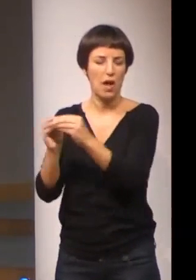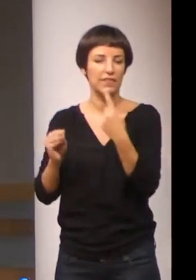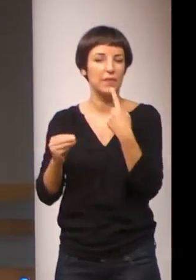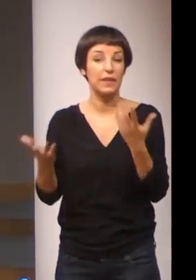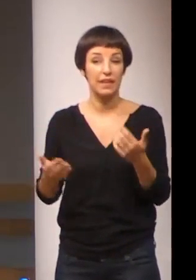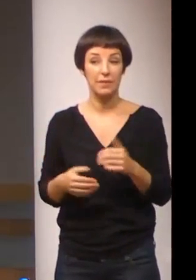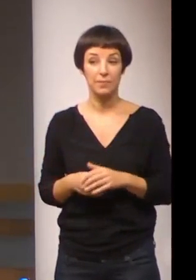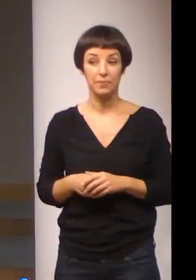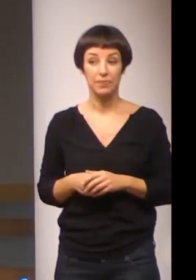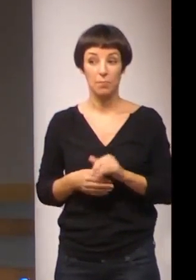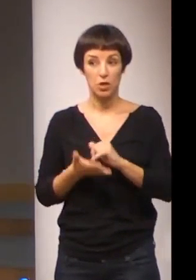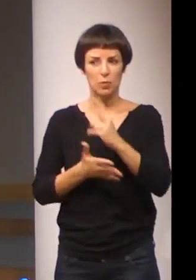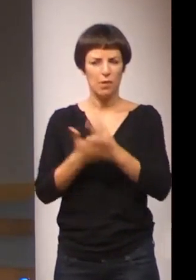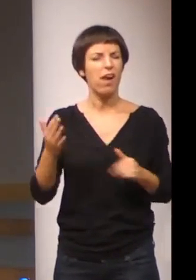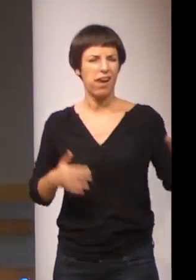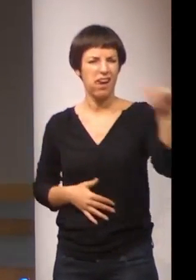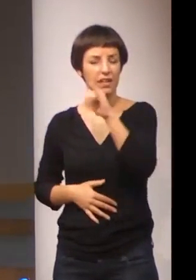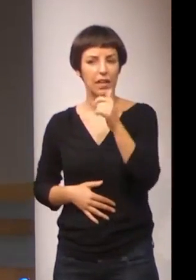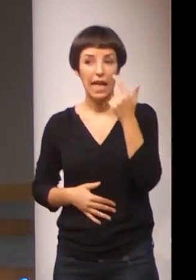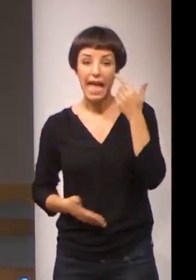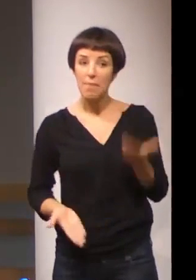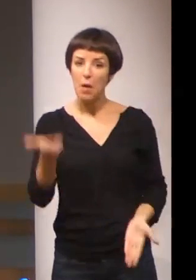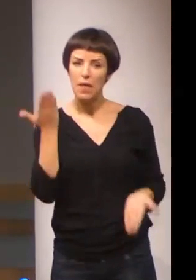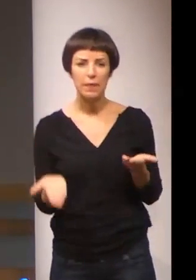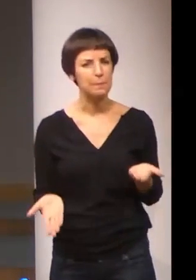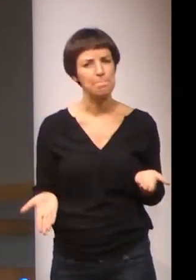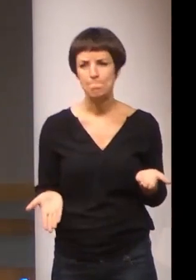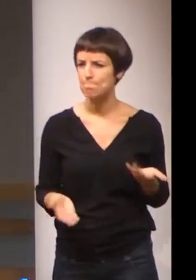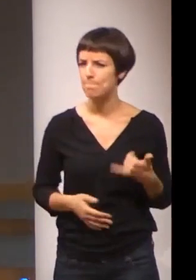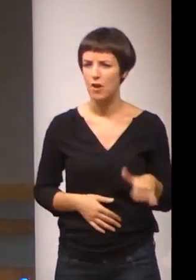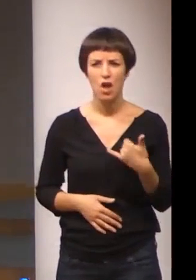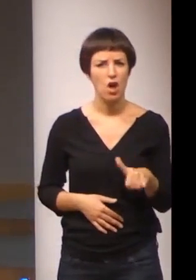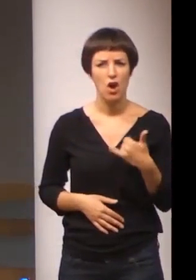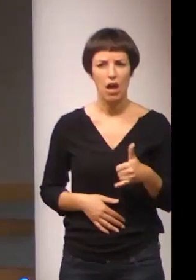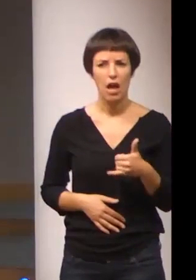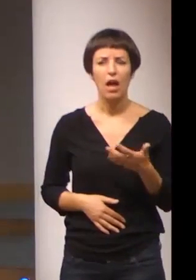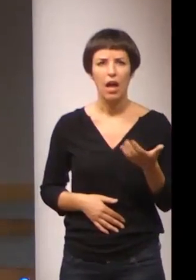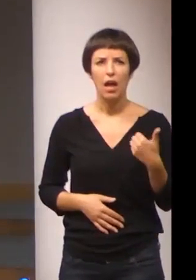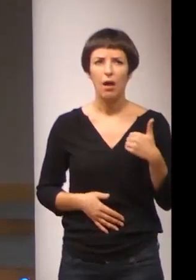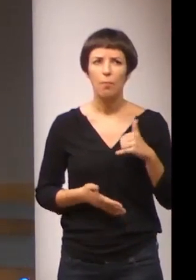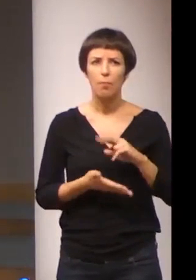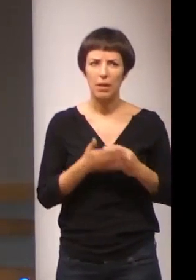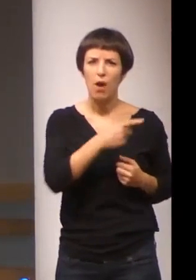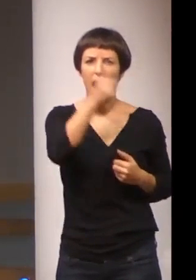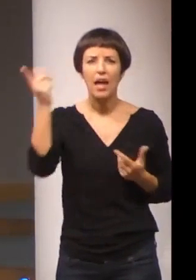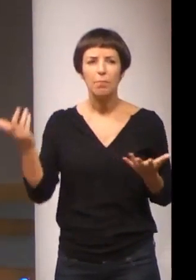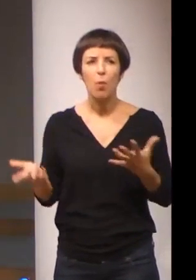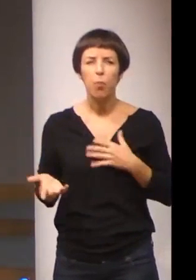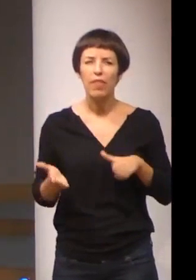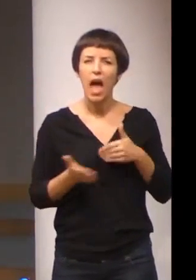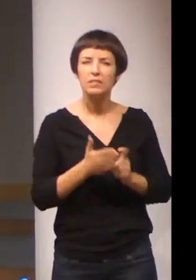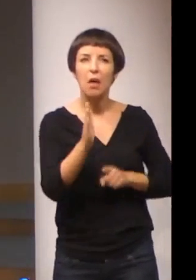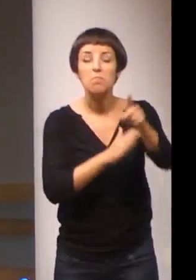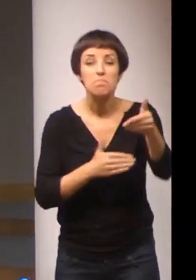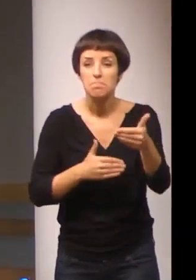evaluación, no conocemos las potencialidades que tienen esos modelos y por eso también a veces hay